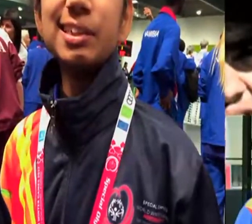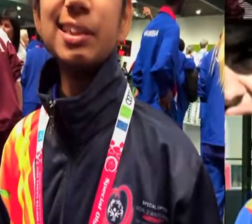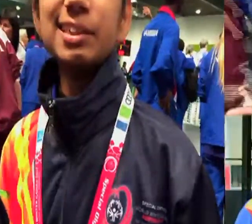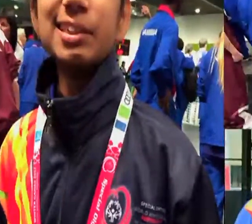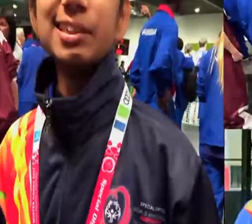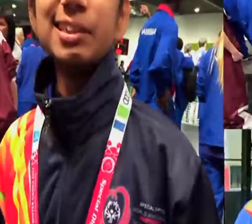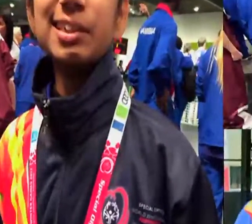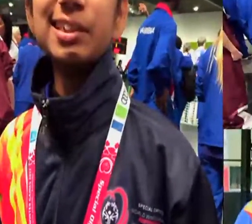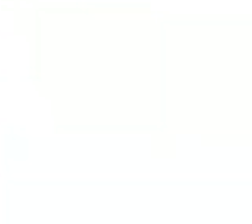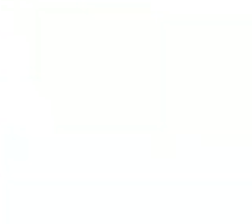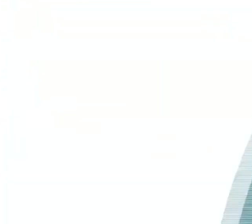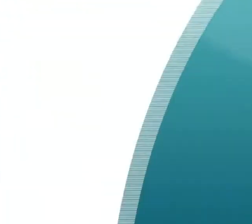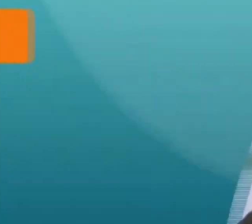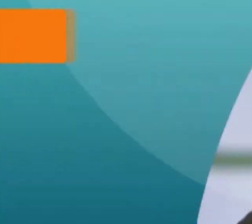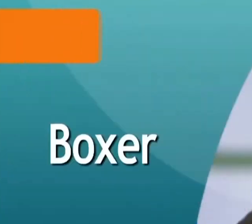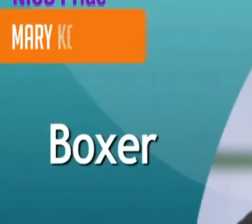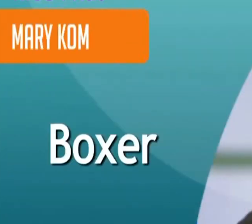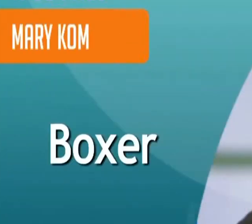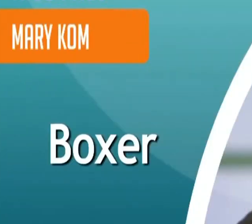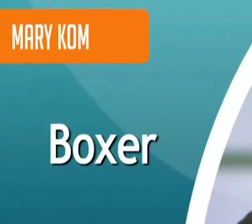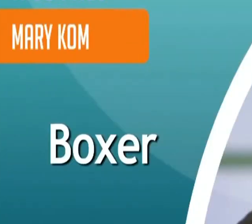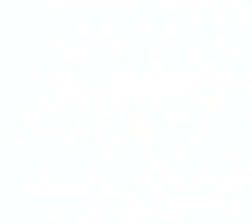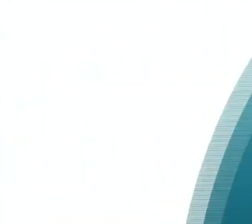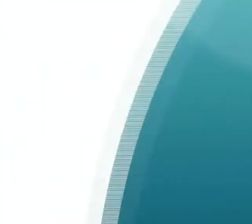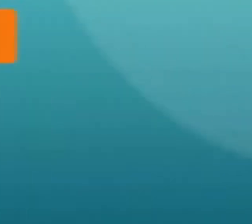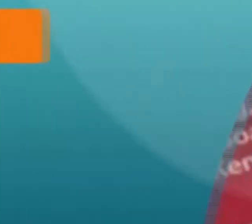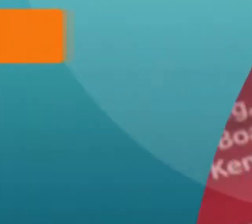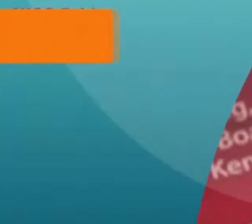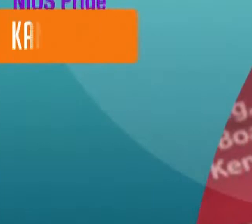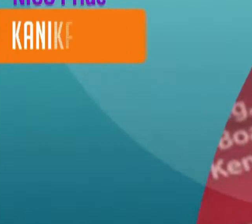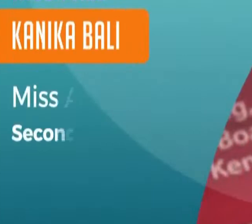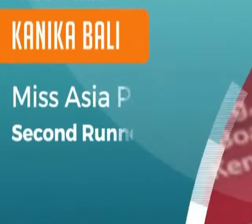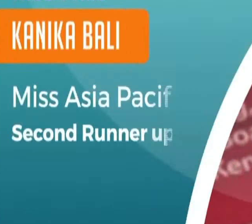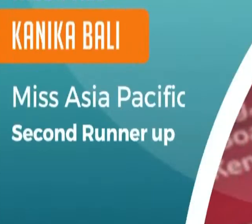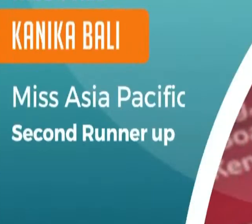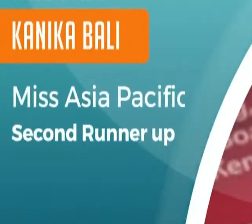कोई मन चाहा केंद्र चुने।